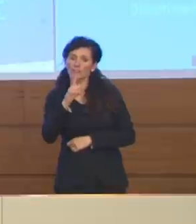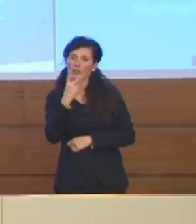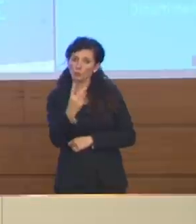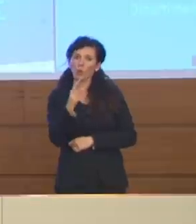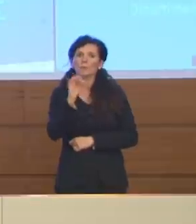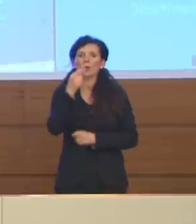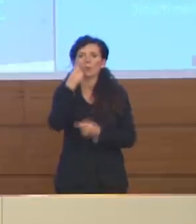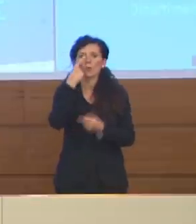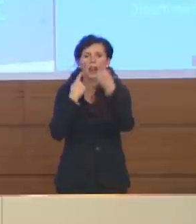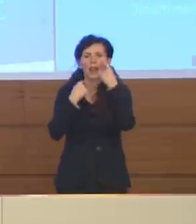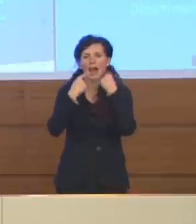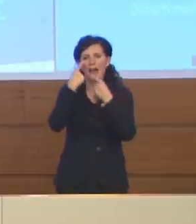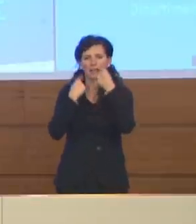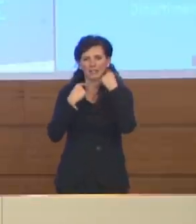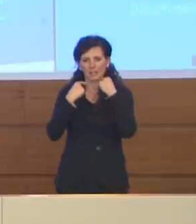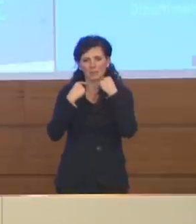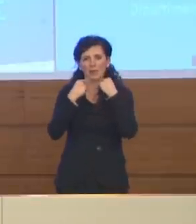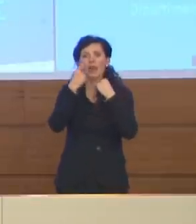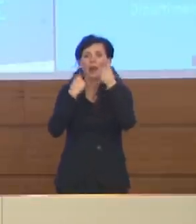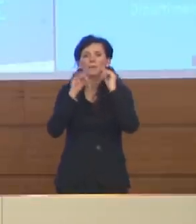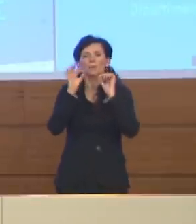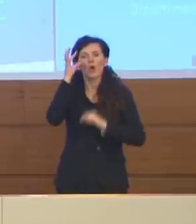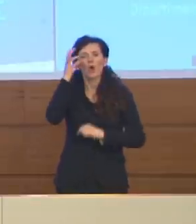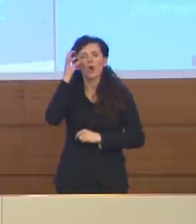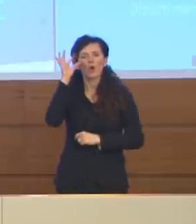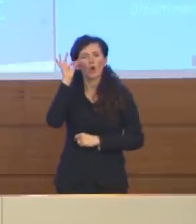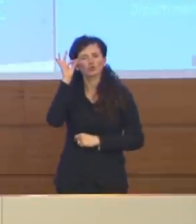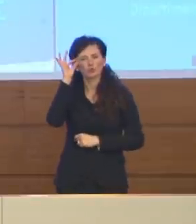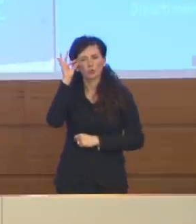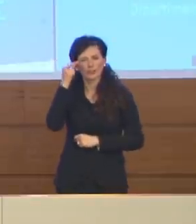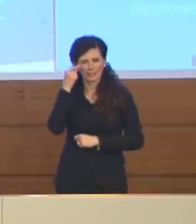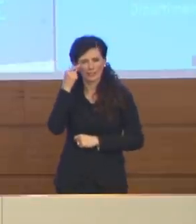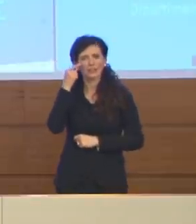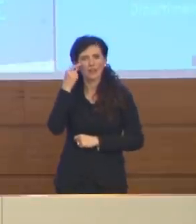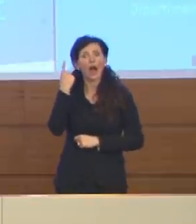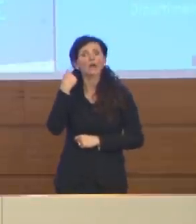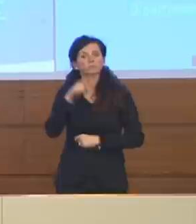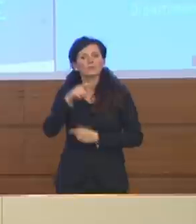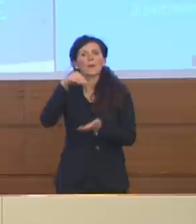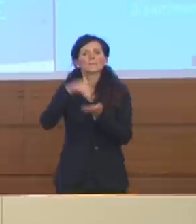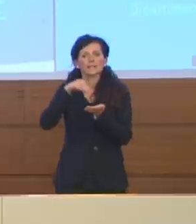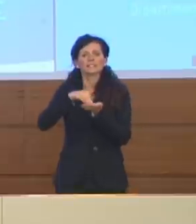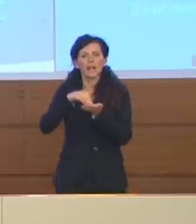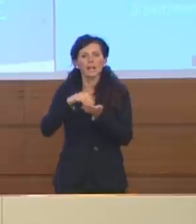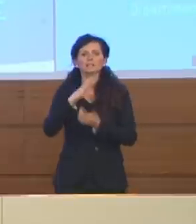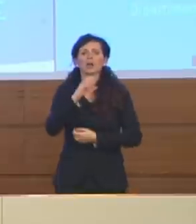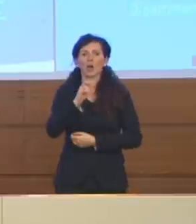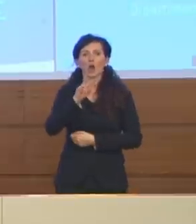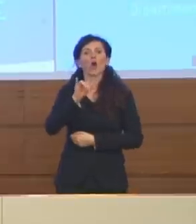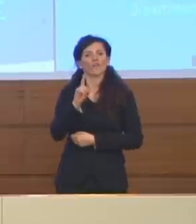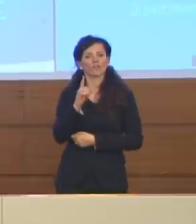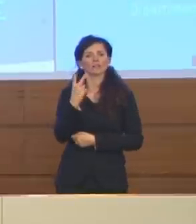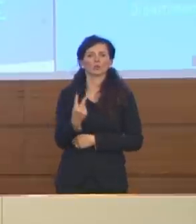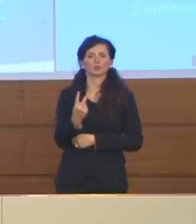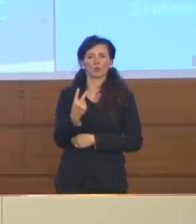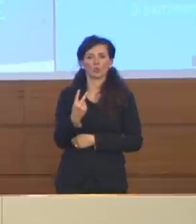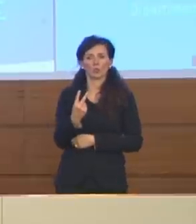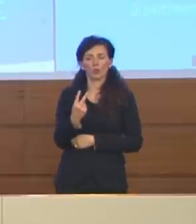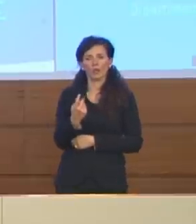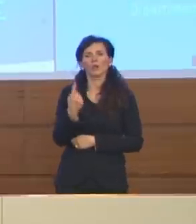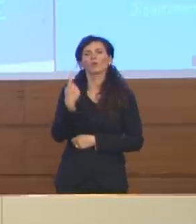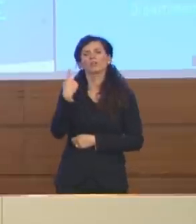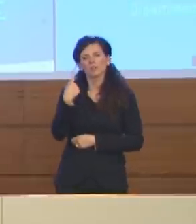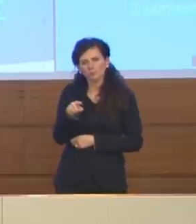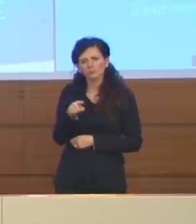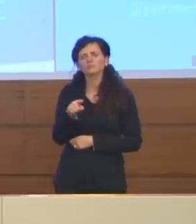livello dei prelievi della congiuntiva un'informazione importante che serve per meglio